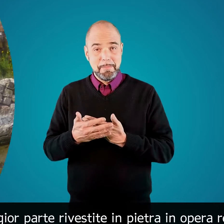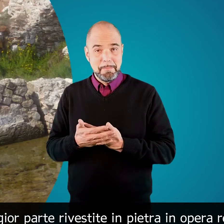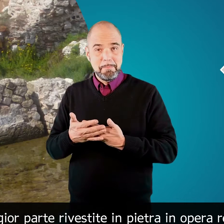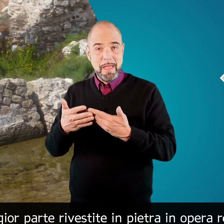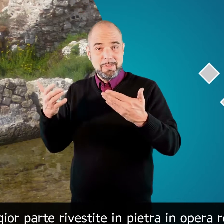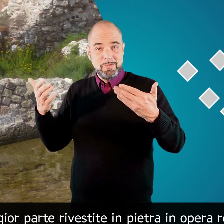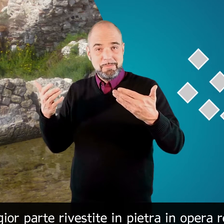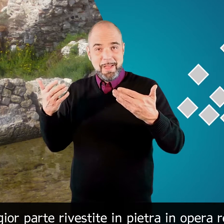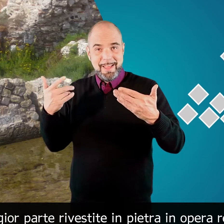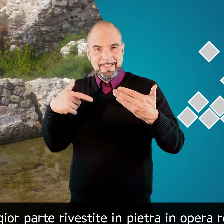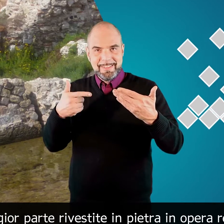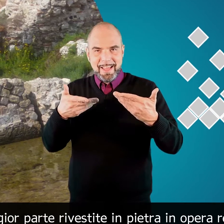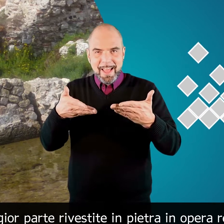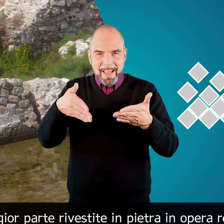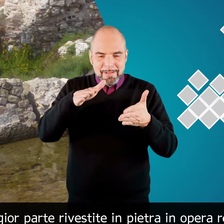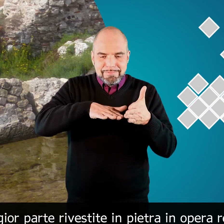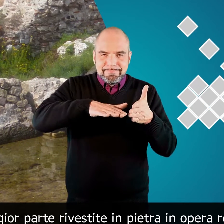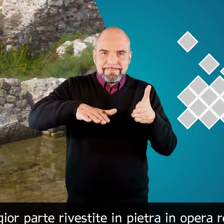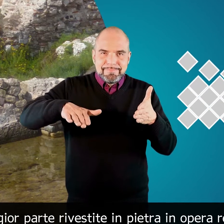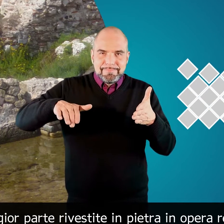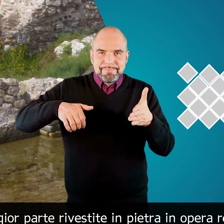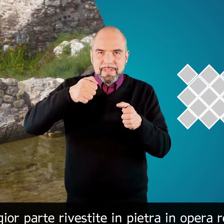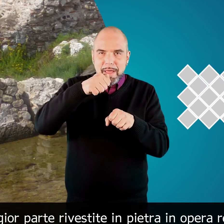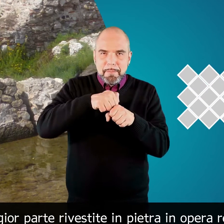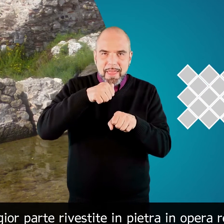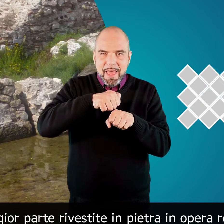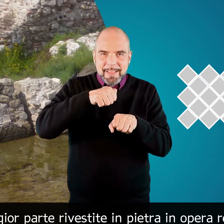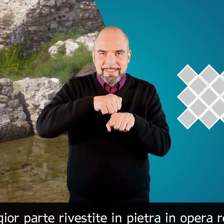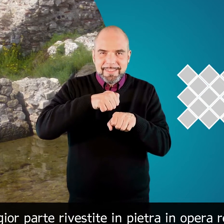Per la maggior parte rivestite in pietra in opera reticolata